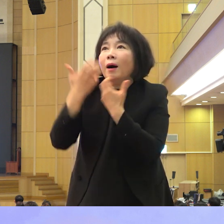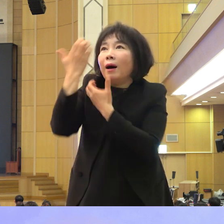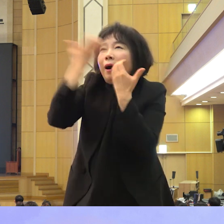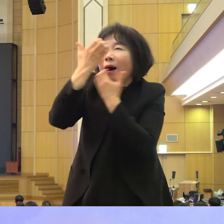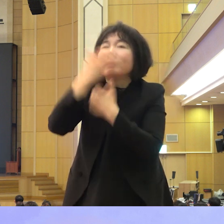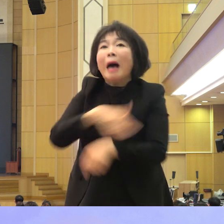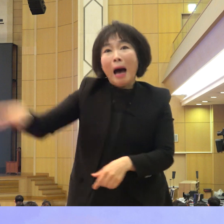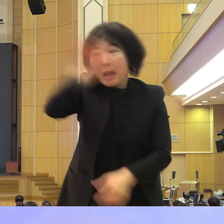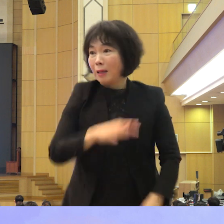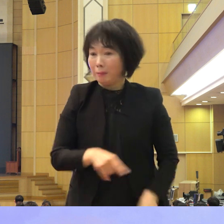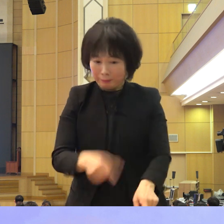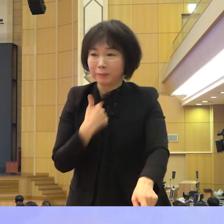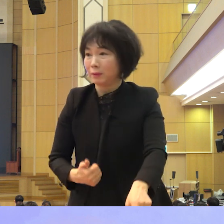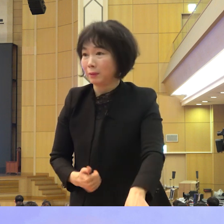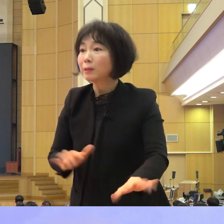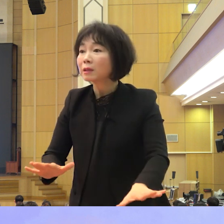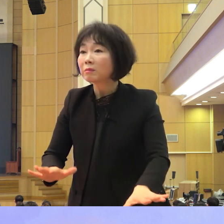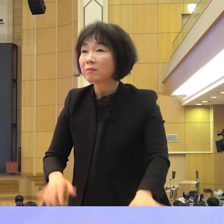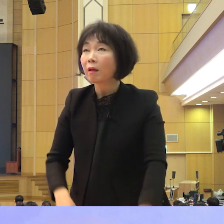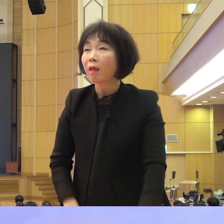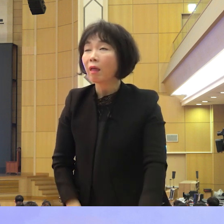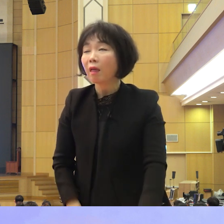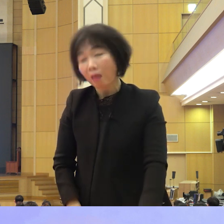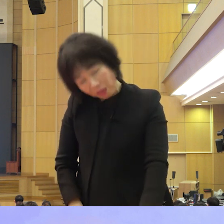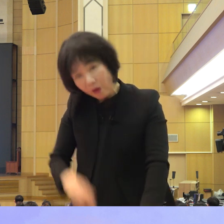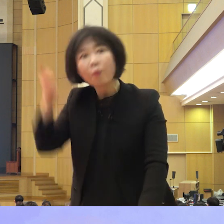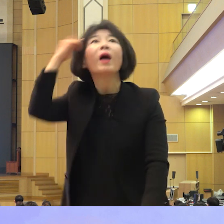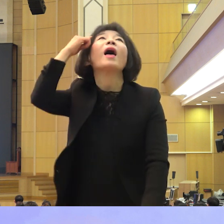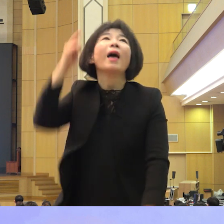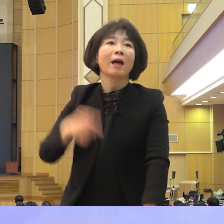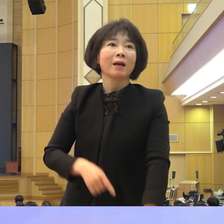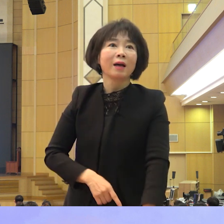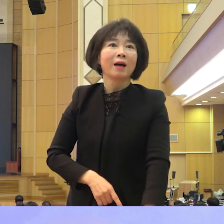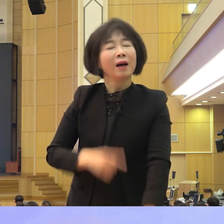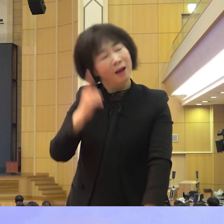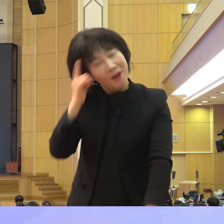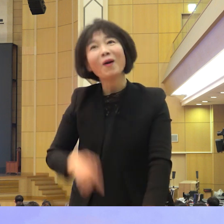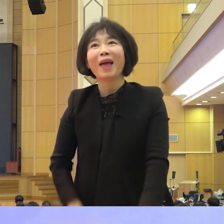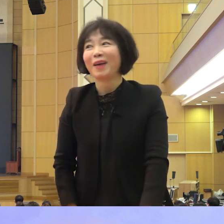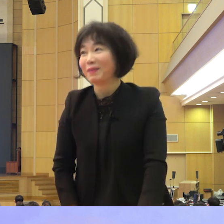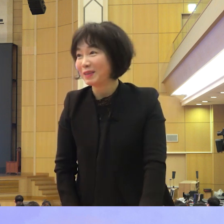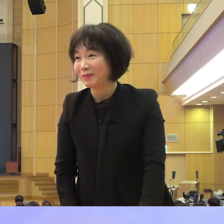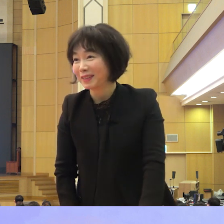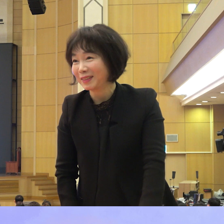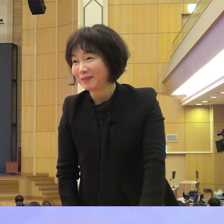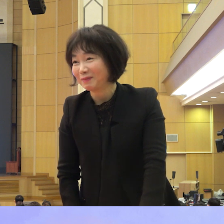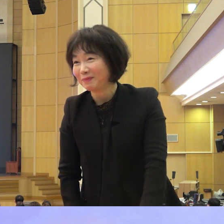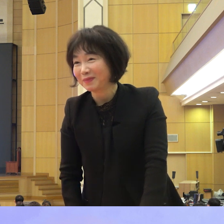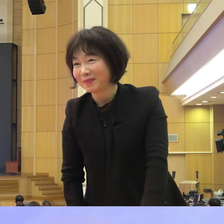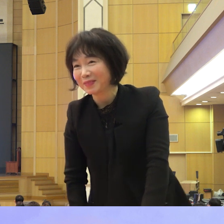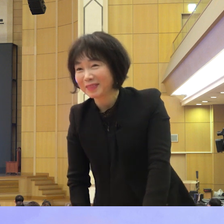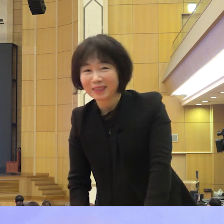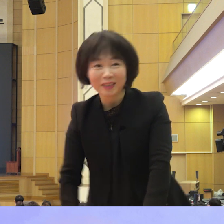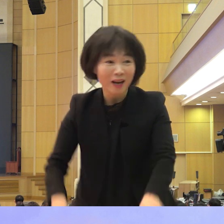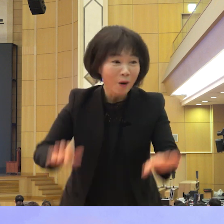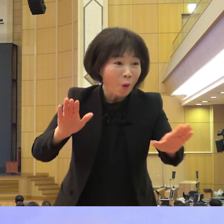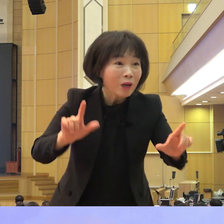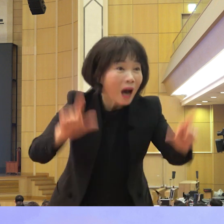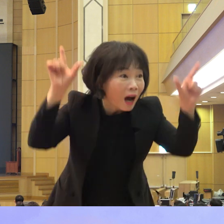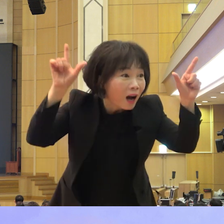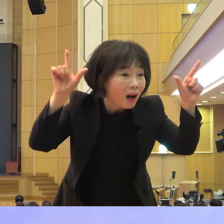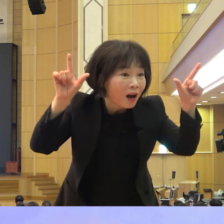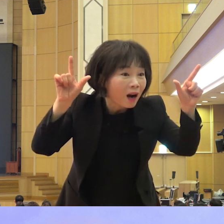모세의 율법과, 그리고 뭐예요? 선지자의 말을 가지고, 선자가 기록한 말씀을 가지고 누구에